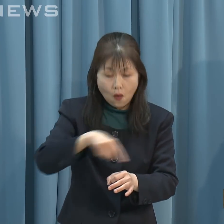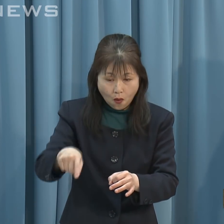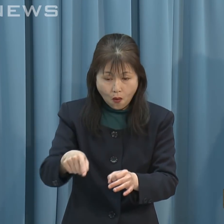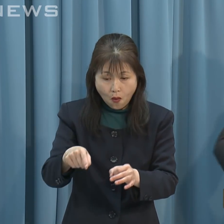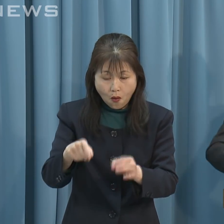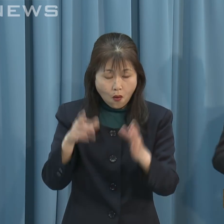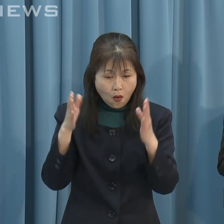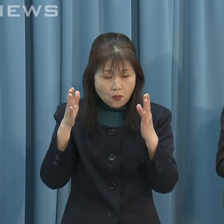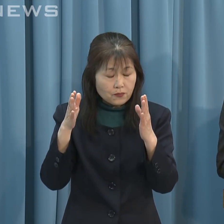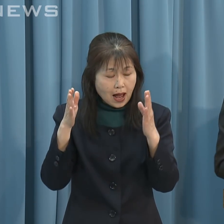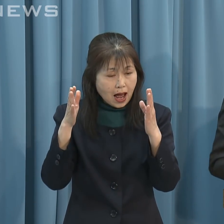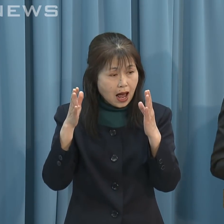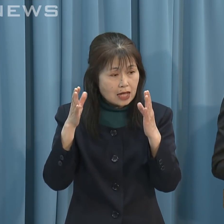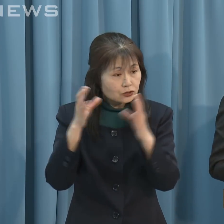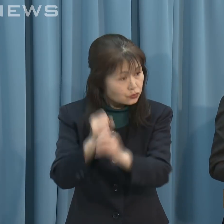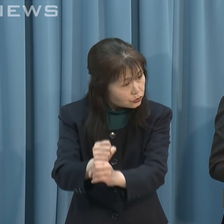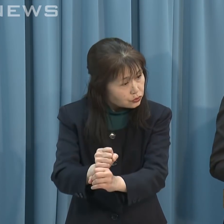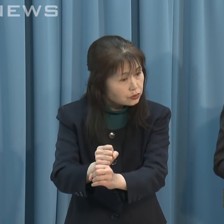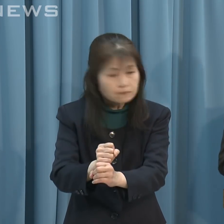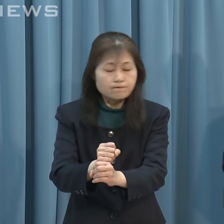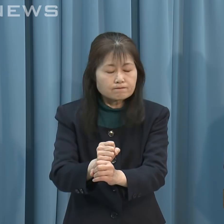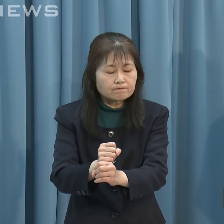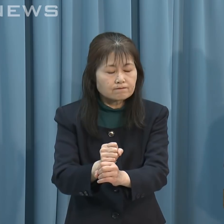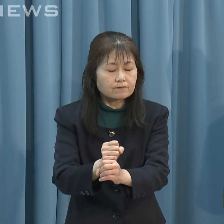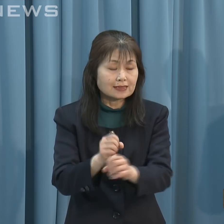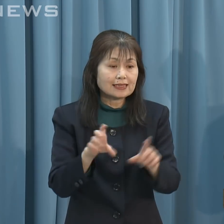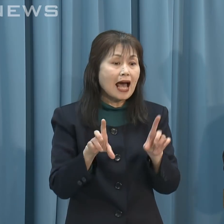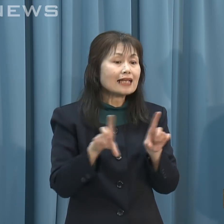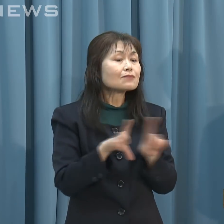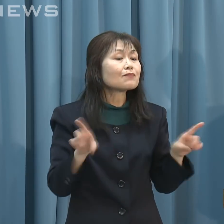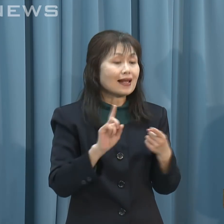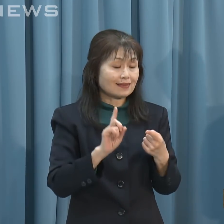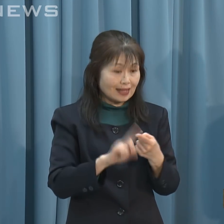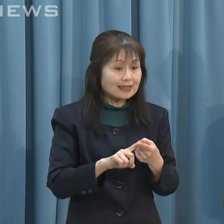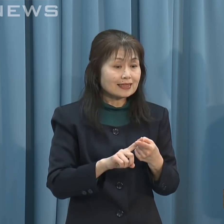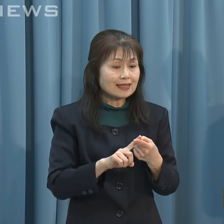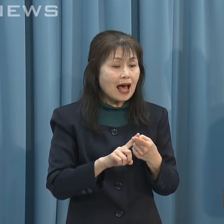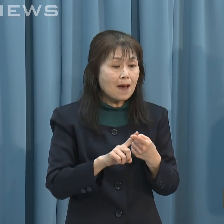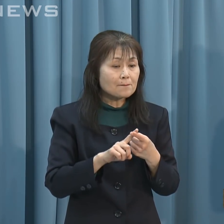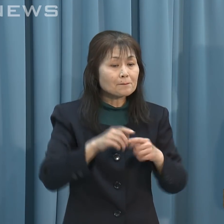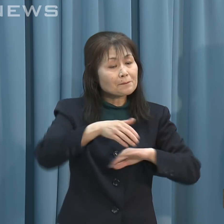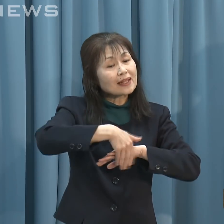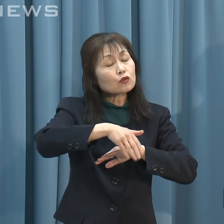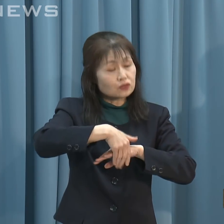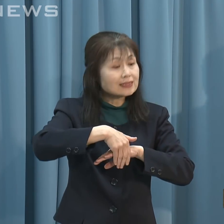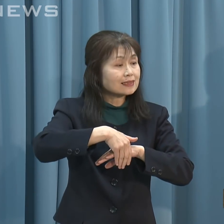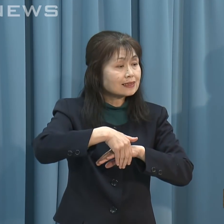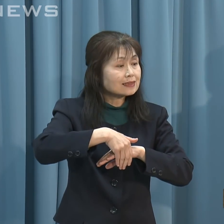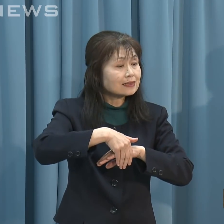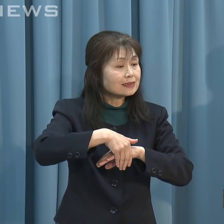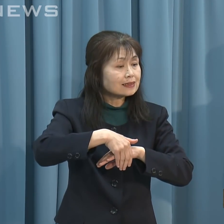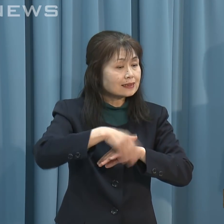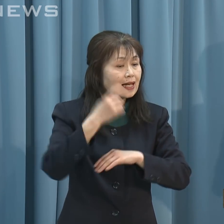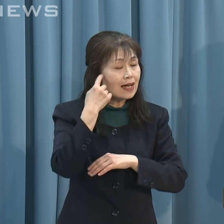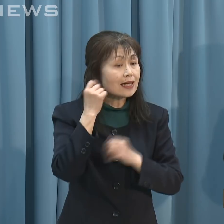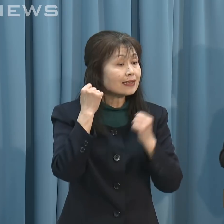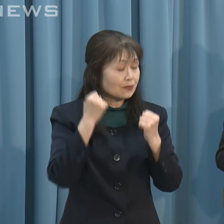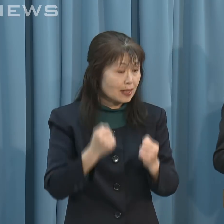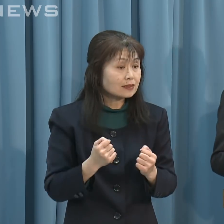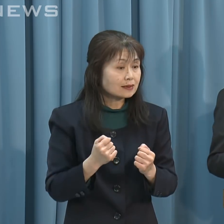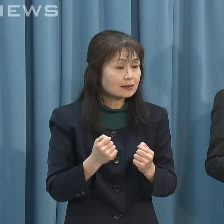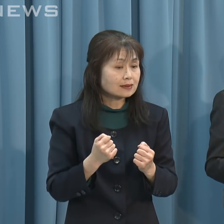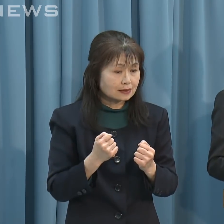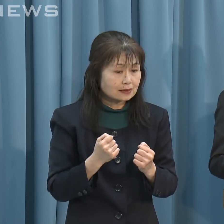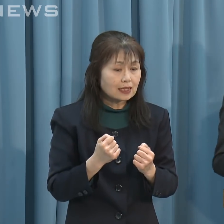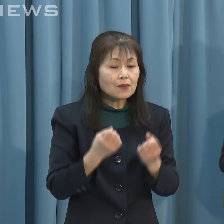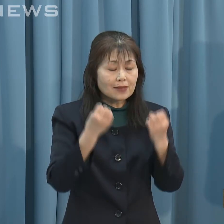事業者に特化したものについても今から 事業者特化というか、一般的な窓口に、今回の措置についての窓口みたいなことになろうかと思いますが、今新コロ